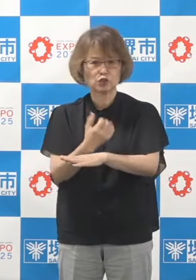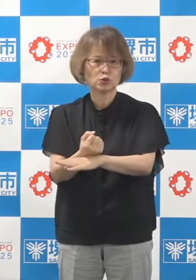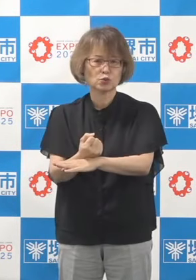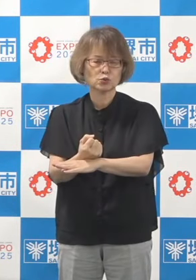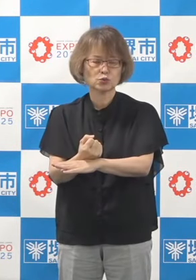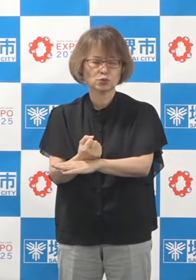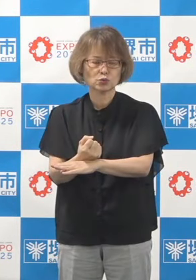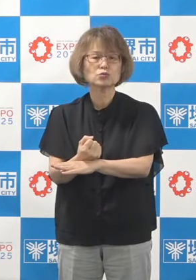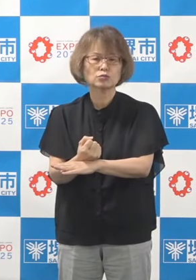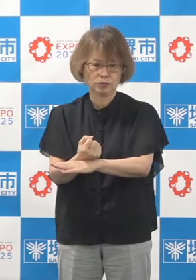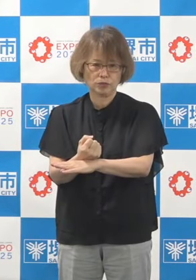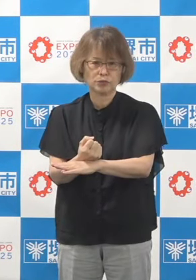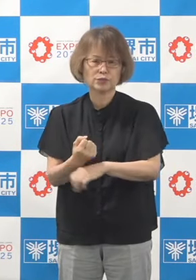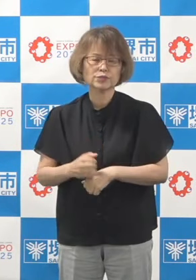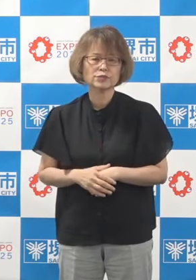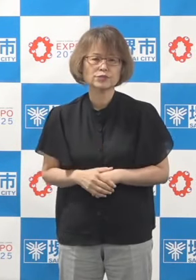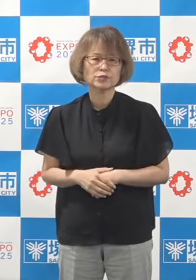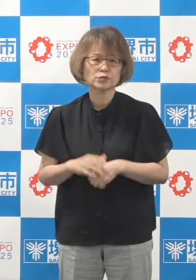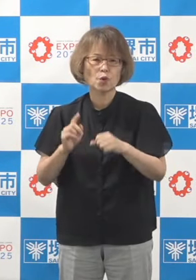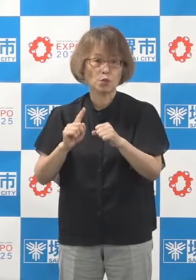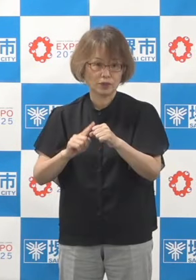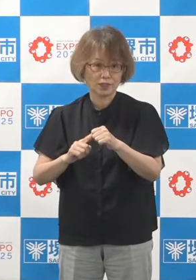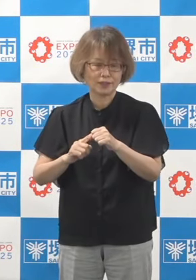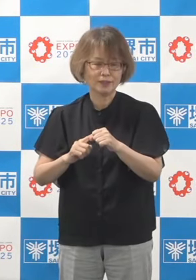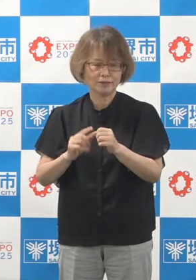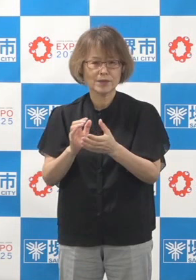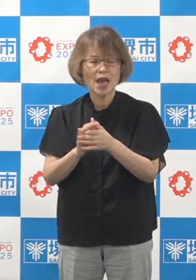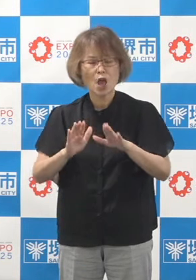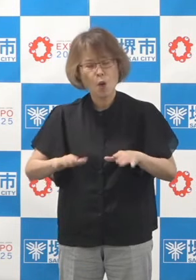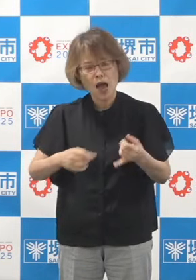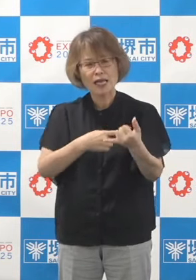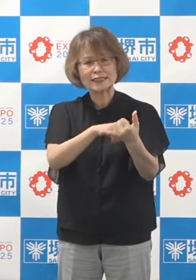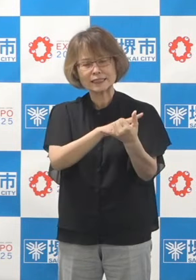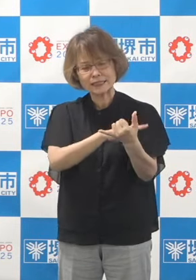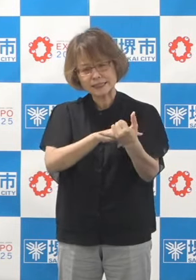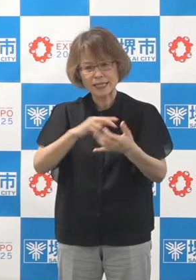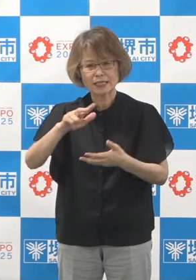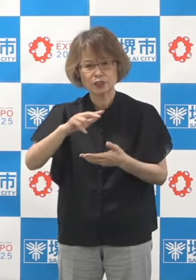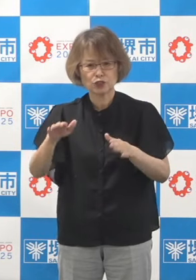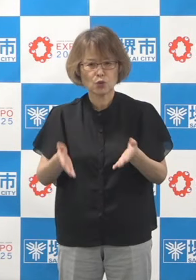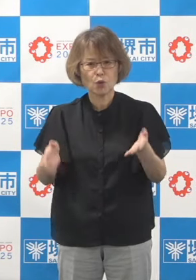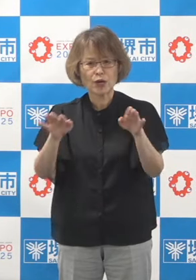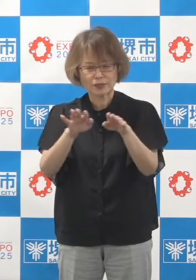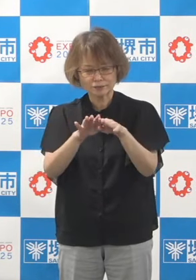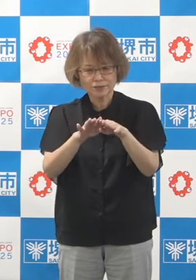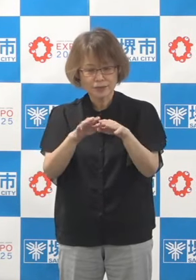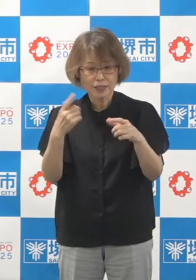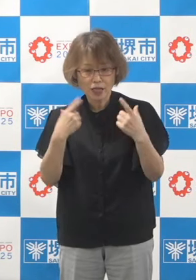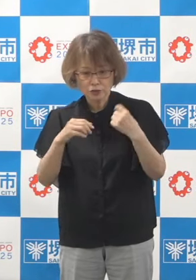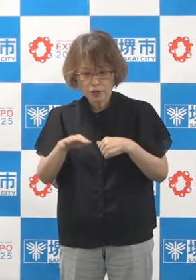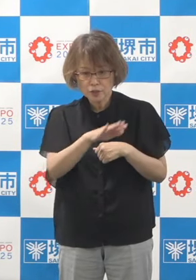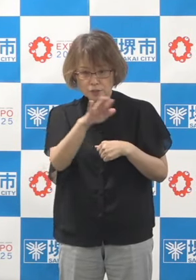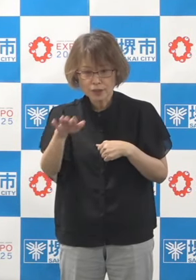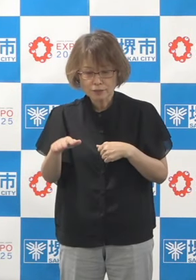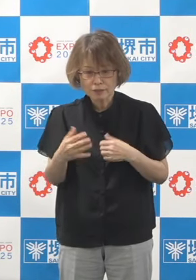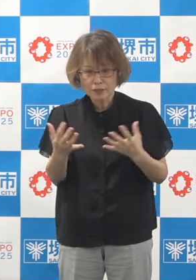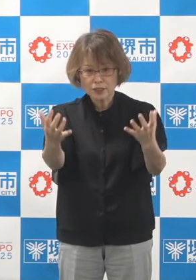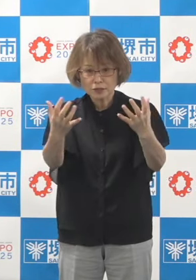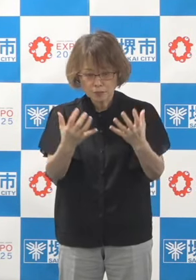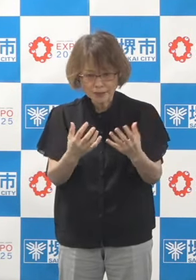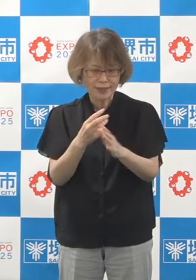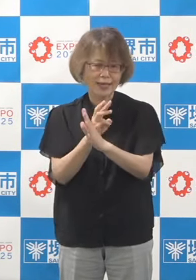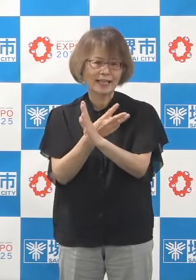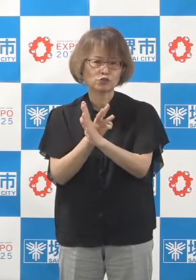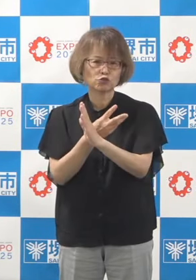を目的に、平和と人権資料館で学生の皆さんに研修を受けていただき